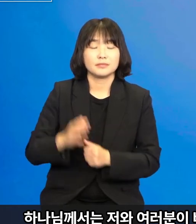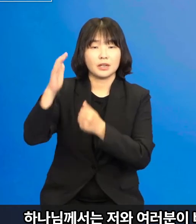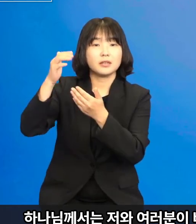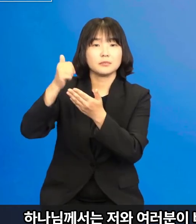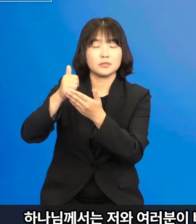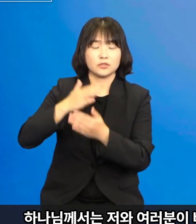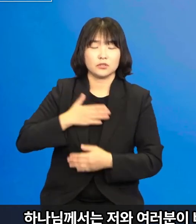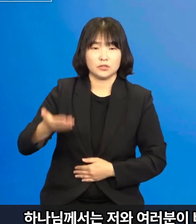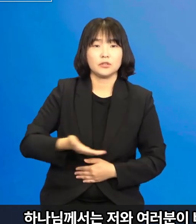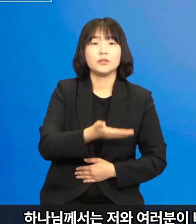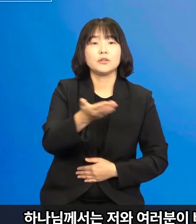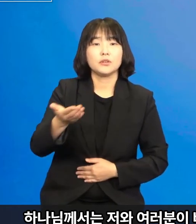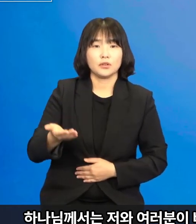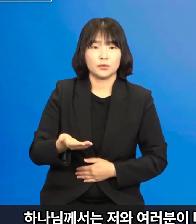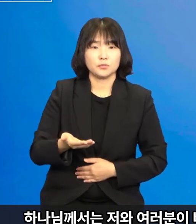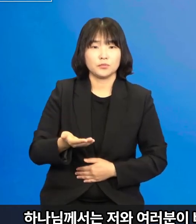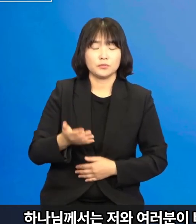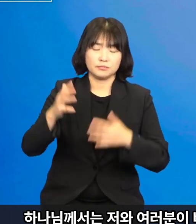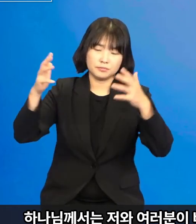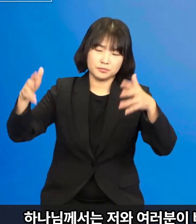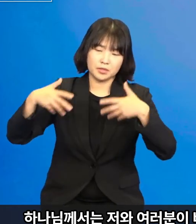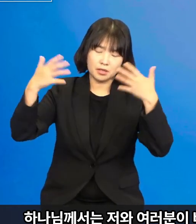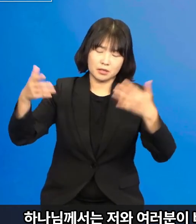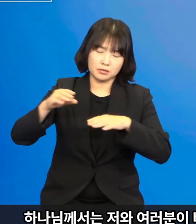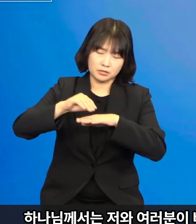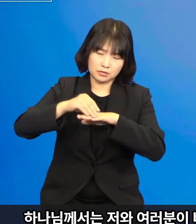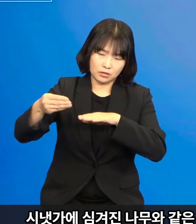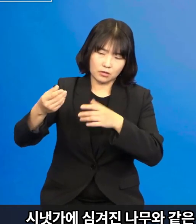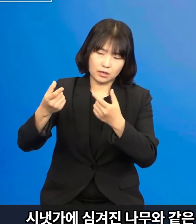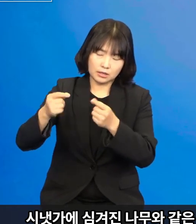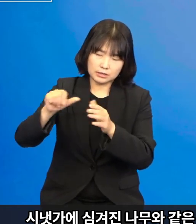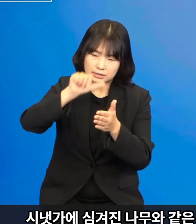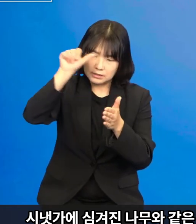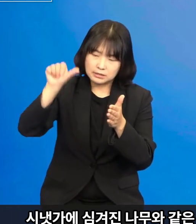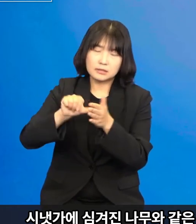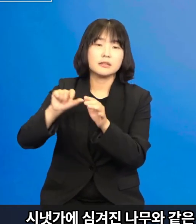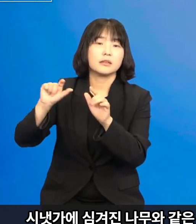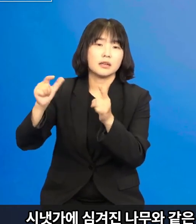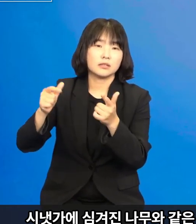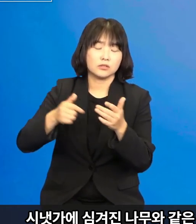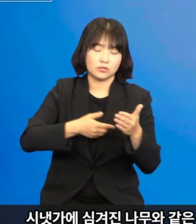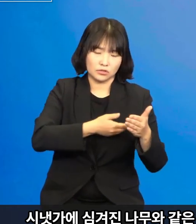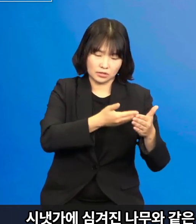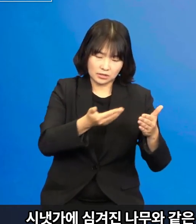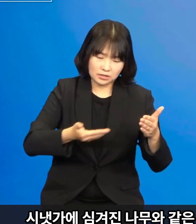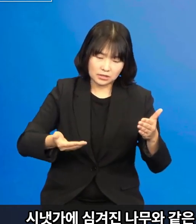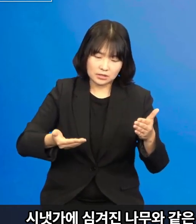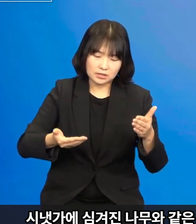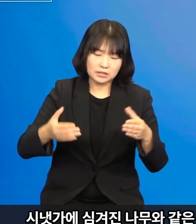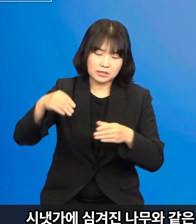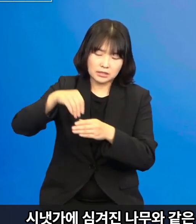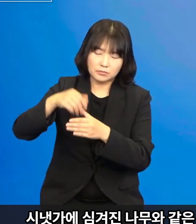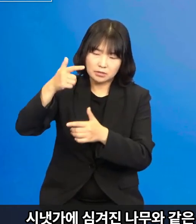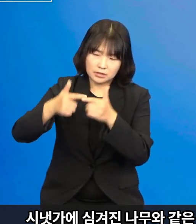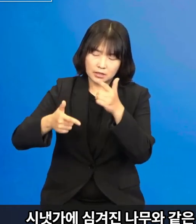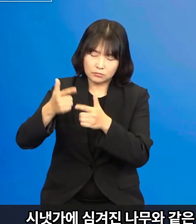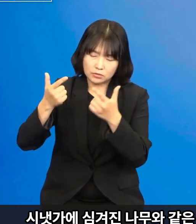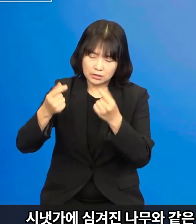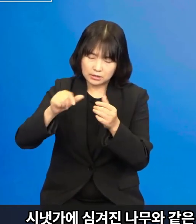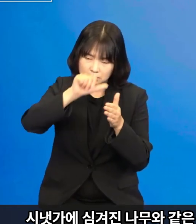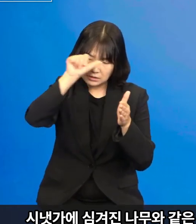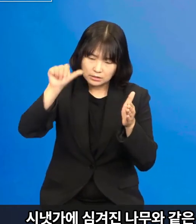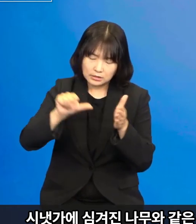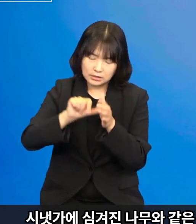하나님께서는 저와 여러분이 바람에 날리는 겨와 같은 인생이 아니라 시냇가에 심겨진 나무와 같은 인생을